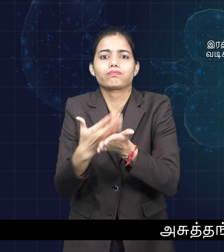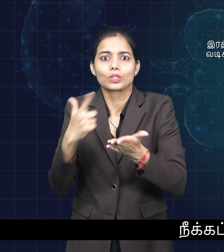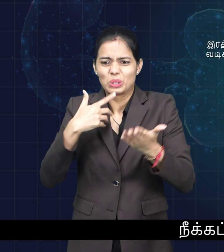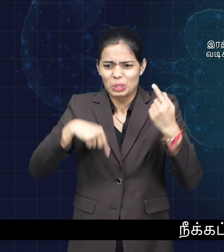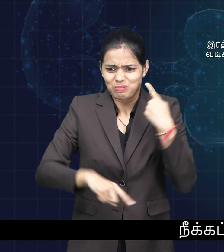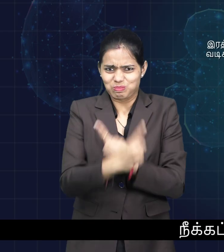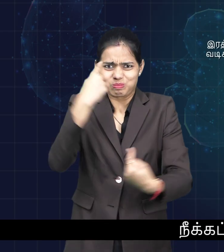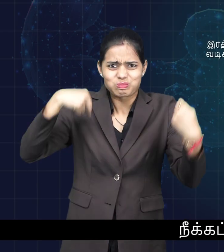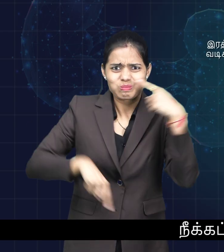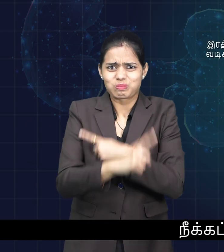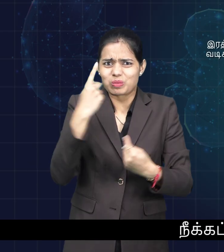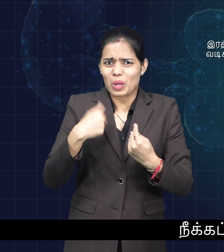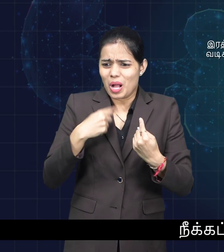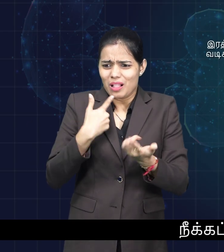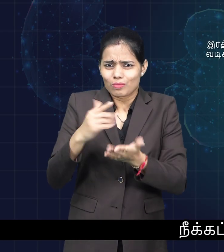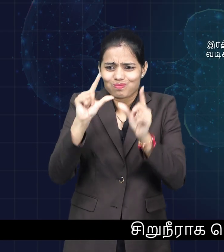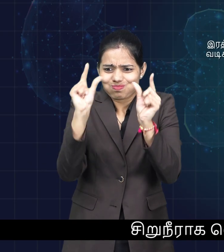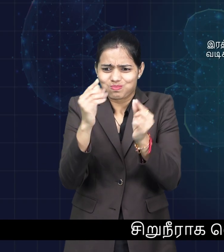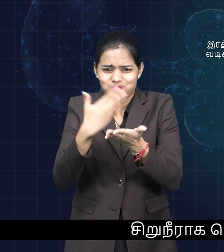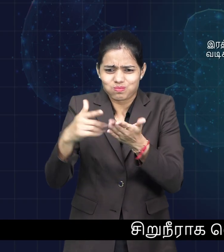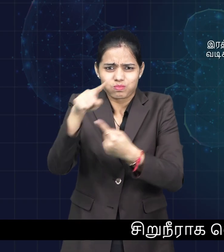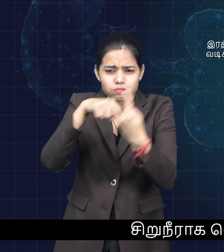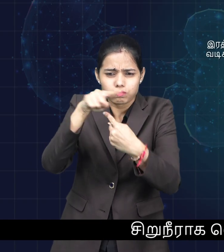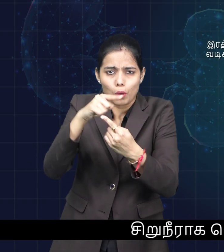நீக்குகின்றன. நீக்கப்பட்ட அசுத்தங்கள்